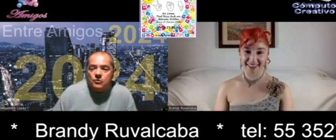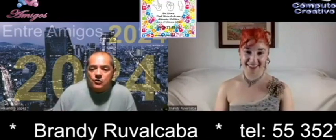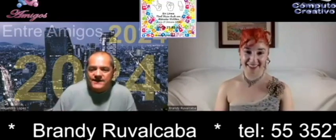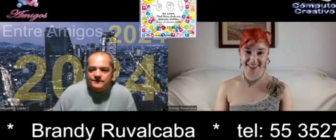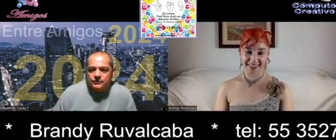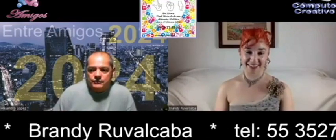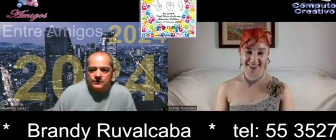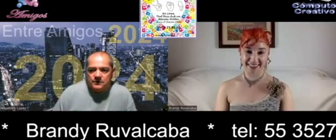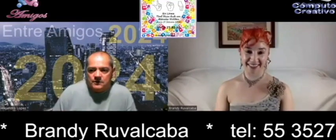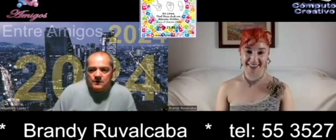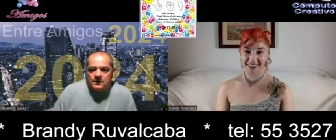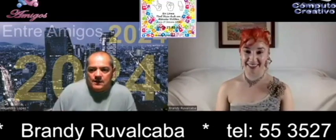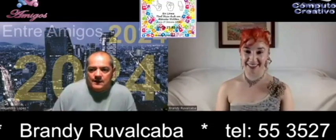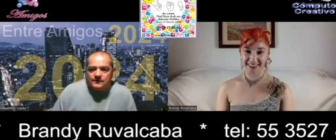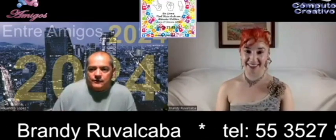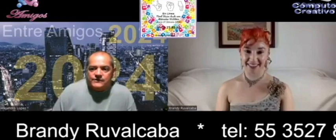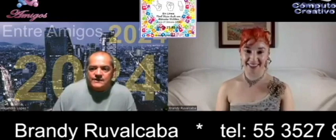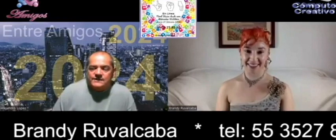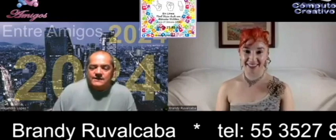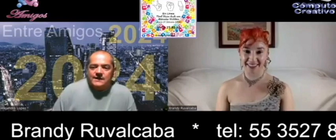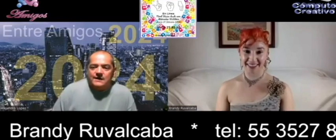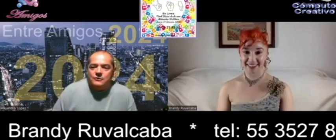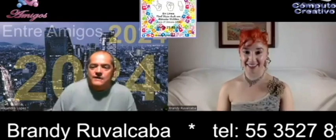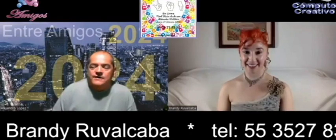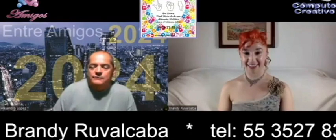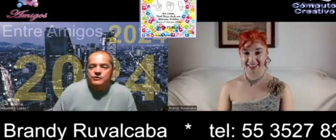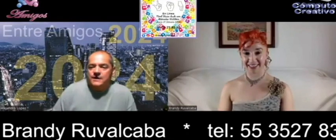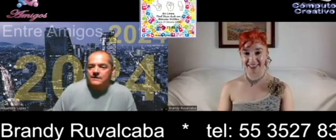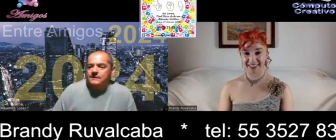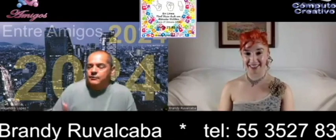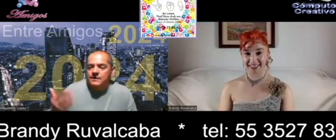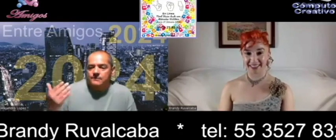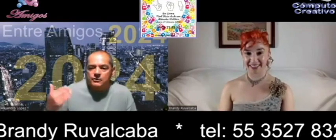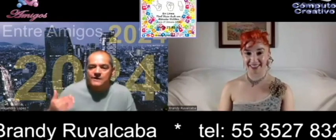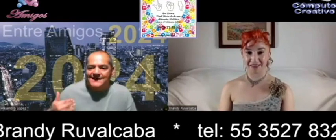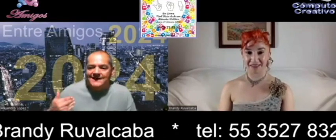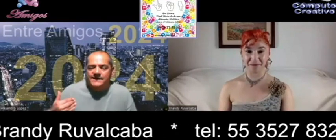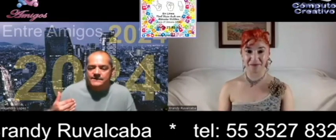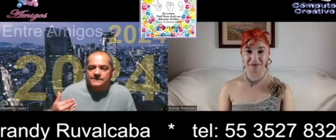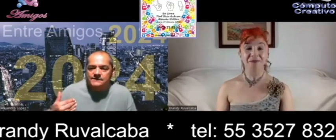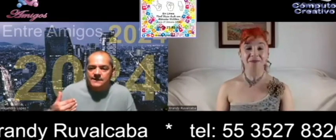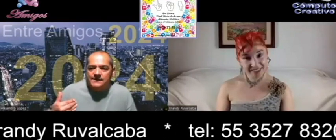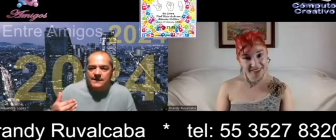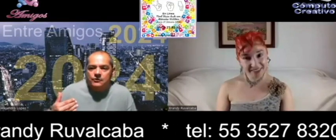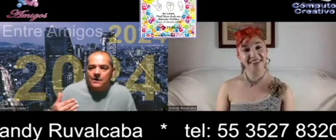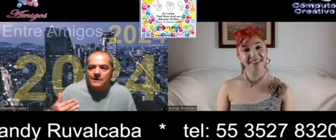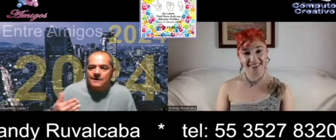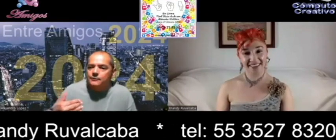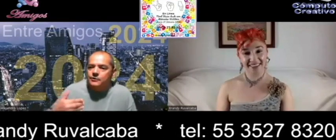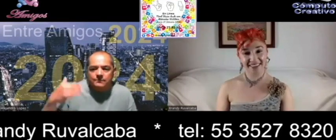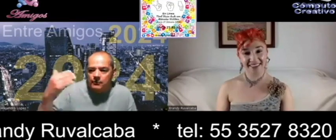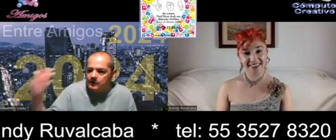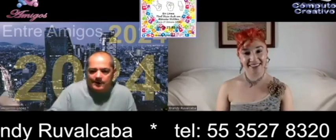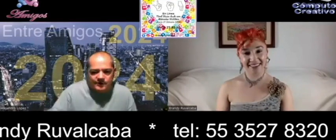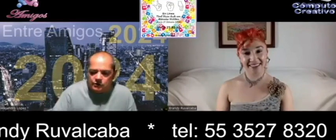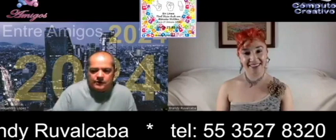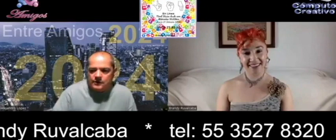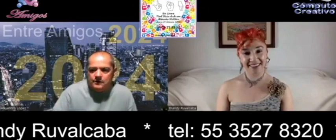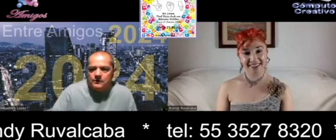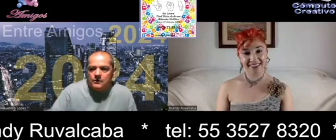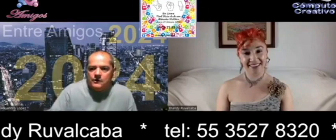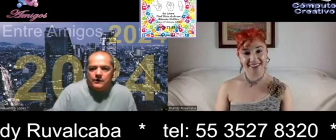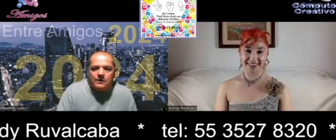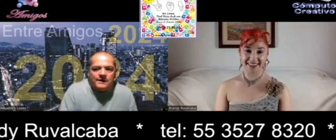muchísimos modismos. Entonces, hay modismos que hablan, por ejemplo, en Texas, que no hablan, por ejemplo, en Nueva